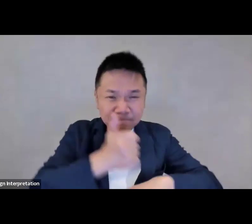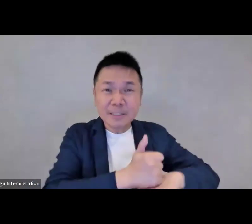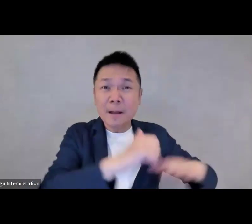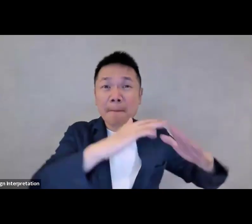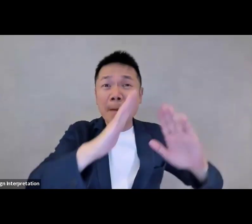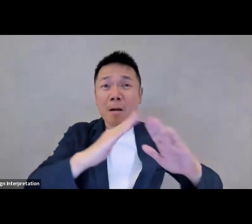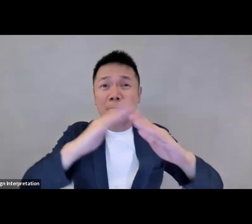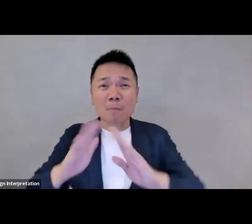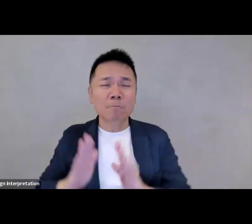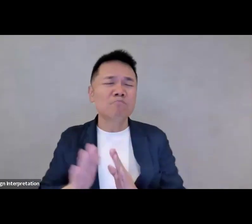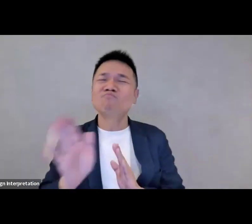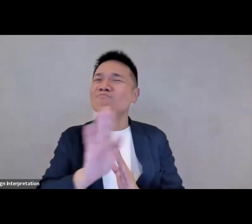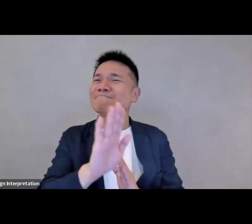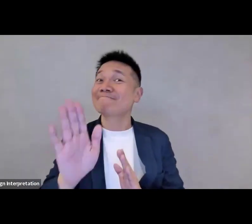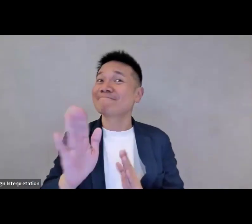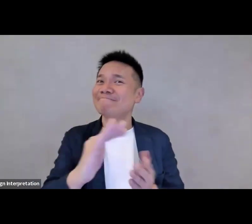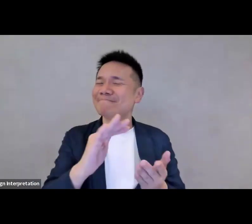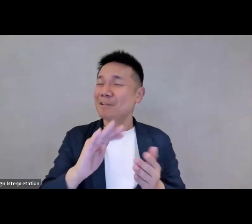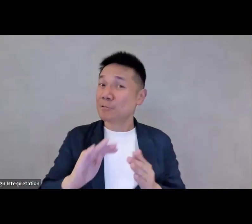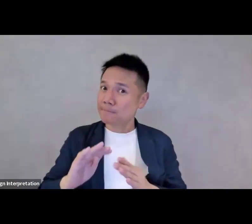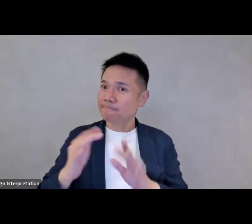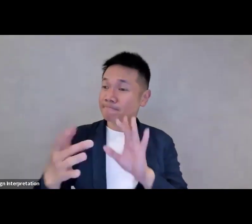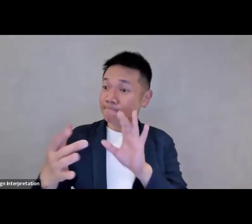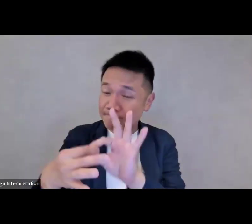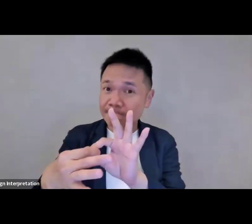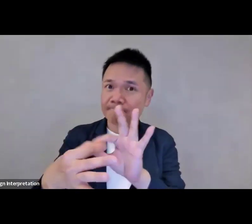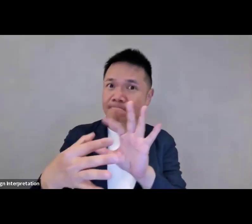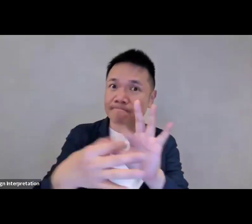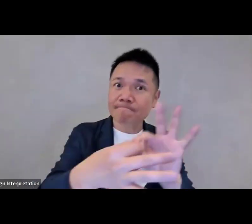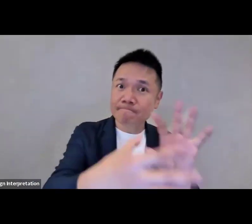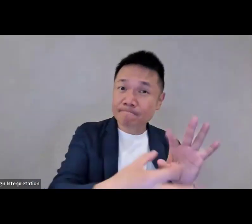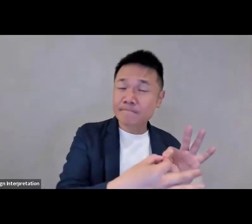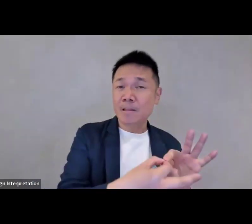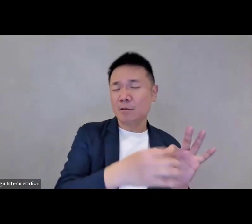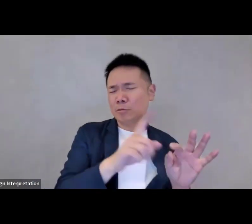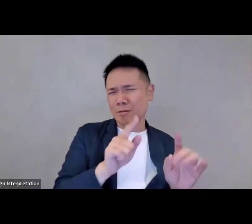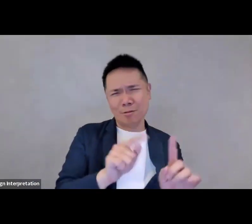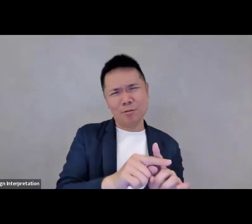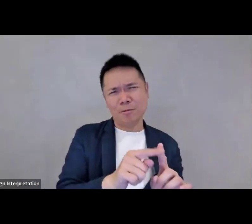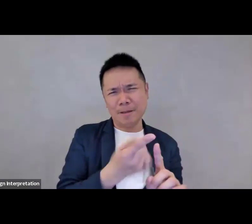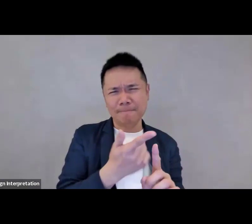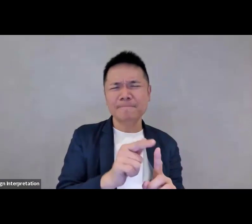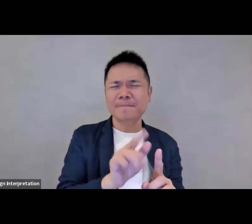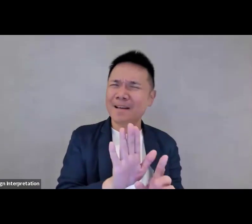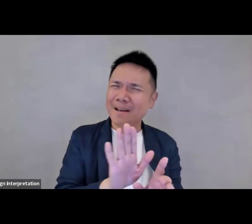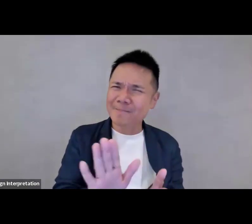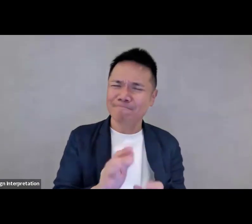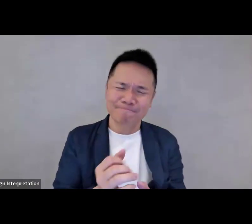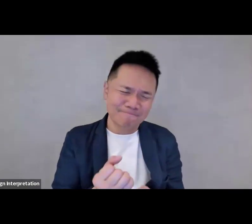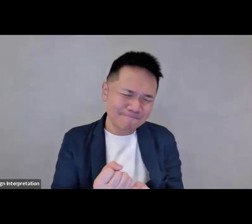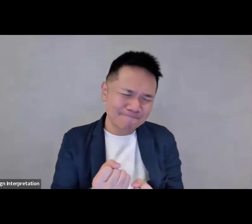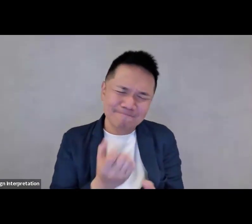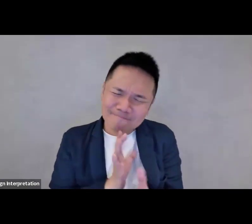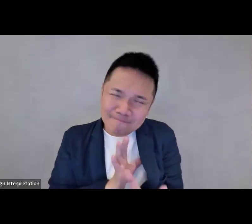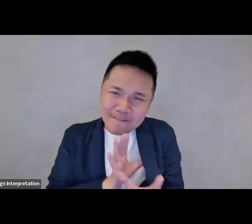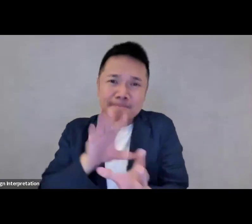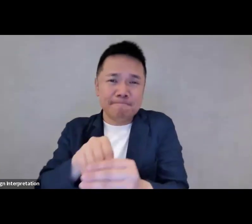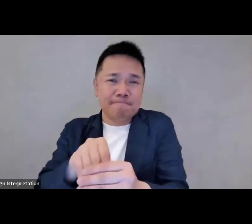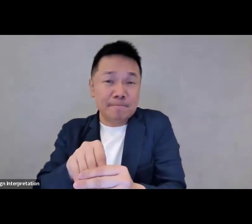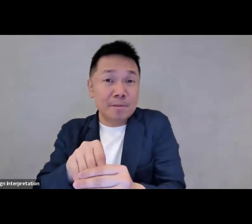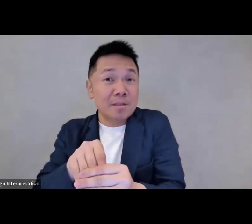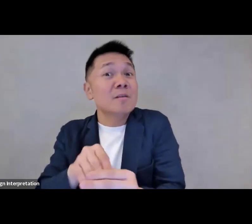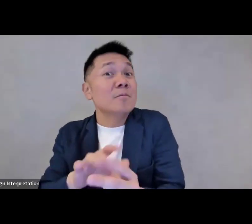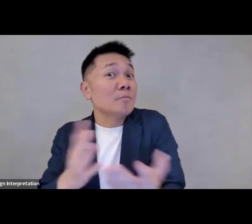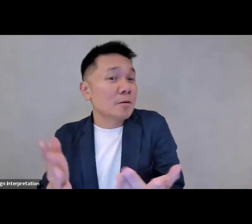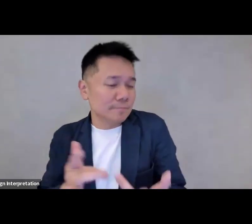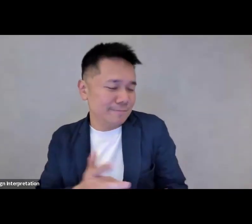来去建立，他永远都是在建立这个人与人之间的关系，他活在人们的内心里